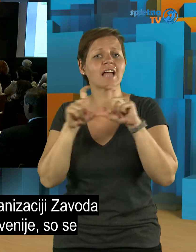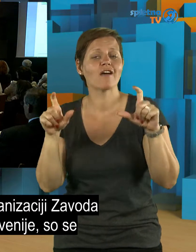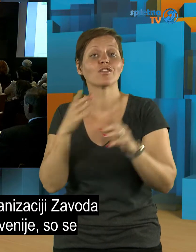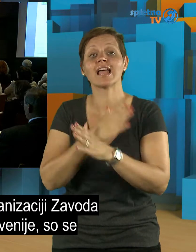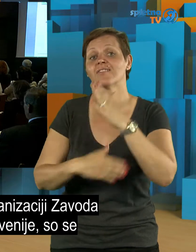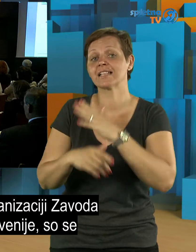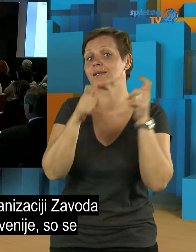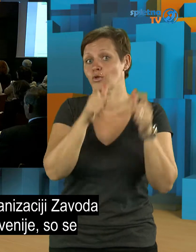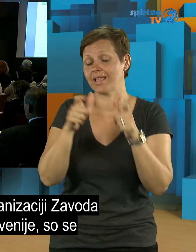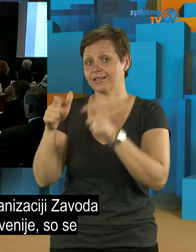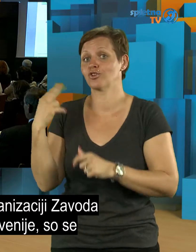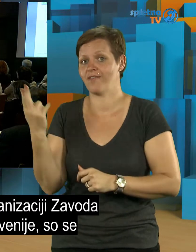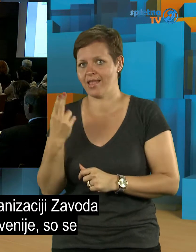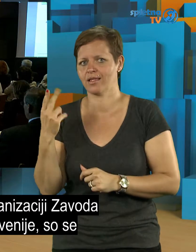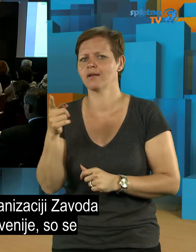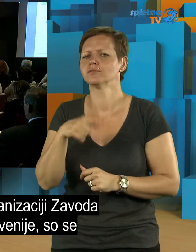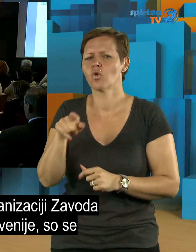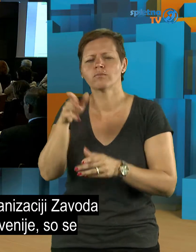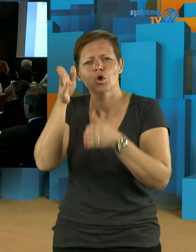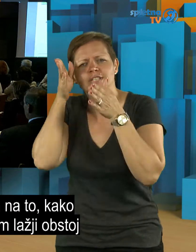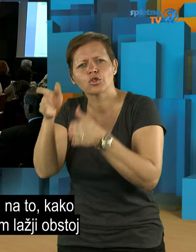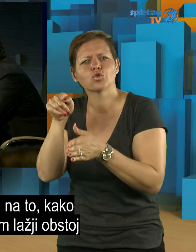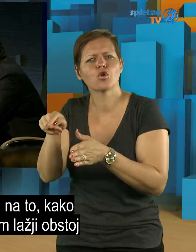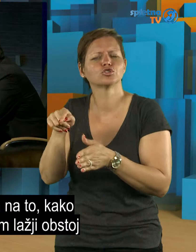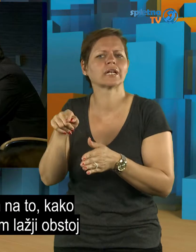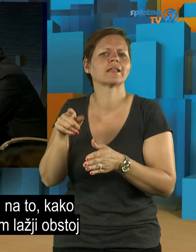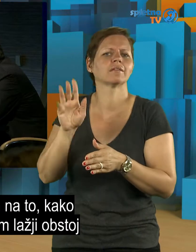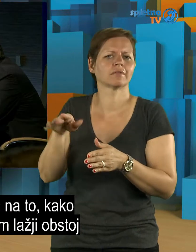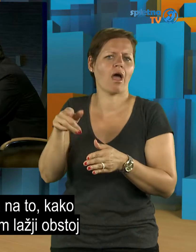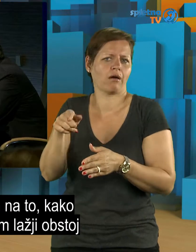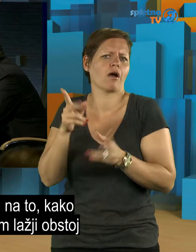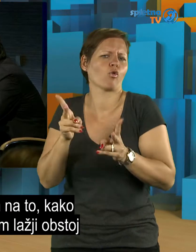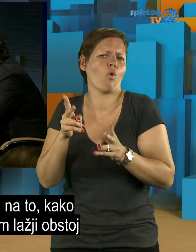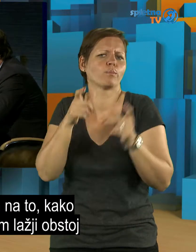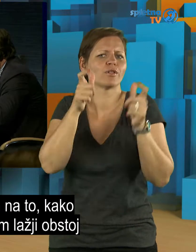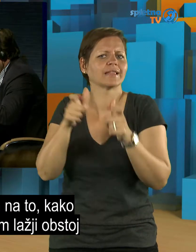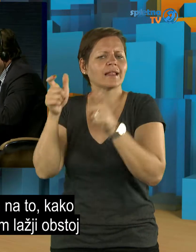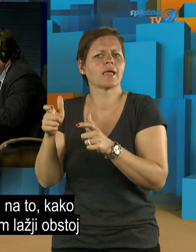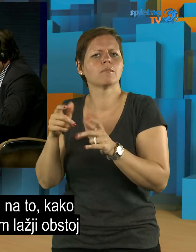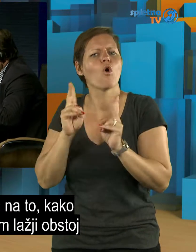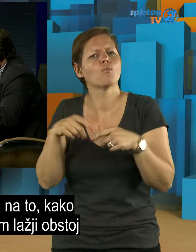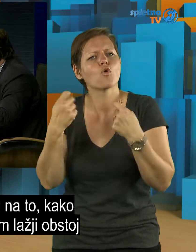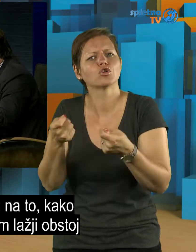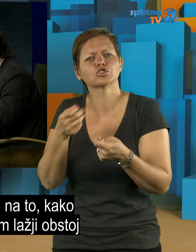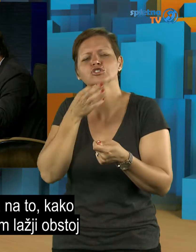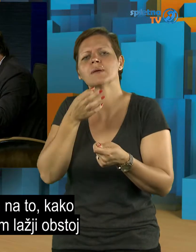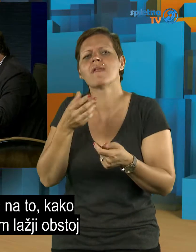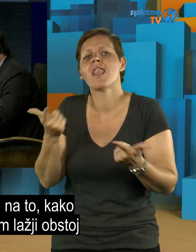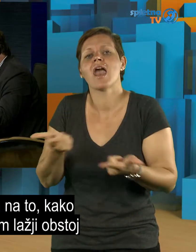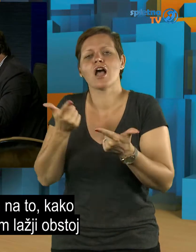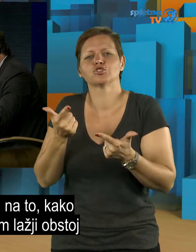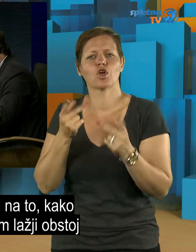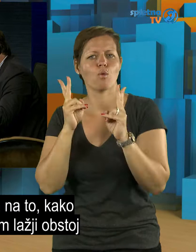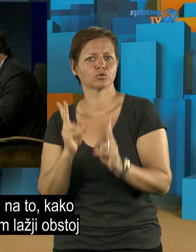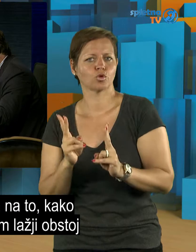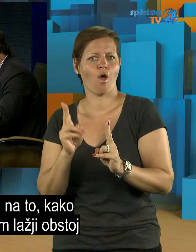Zavoda invalidskih podjetij Slovenije, so se osredotočili predvsem na to, kako podjetjem omogočiti čim lažji obstoj na